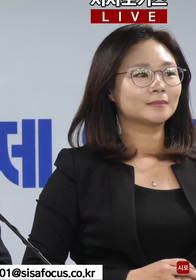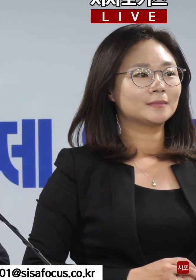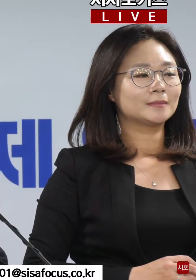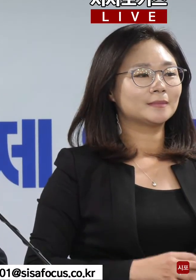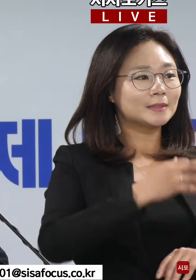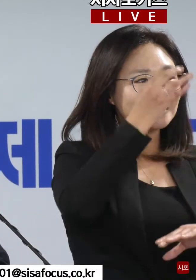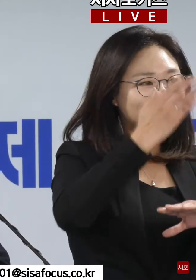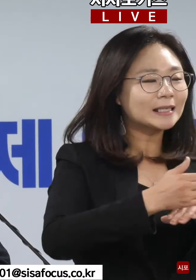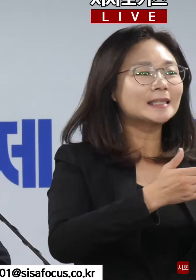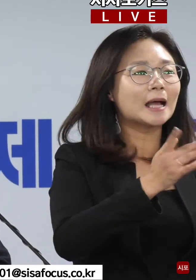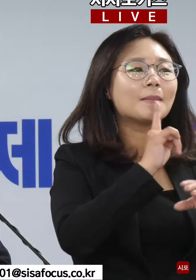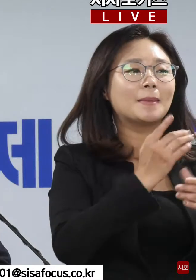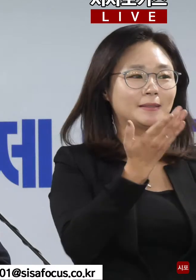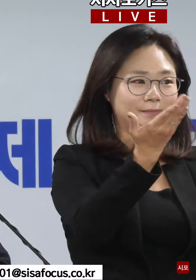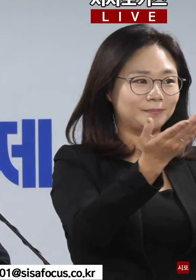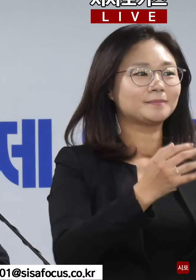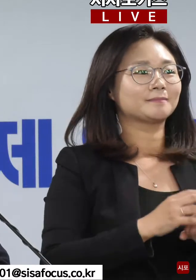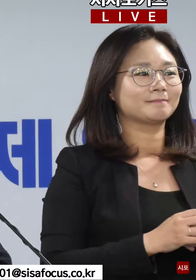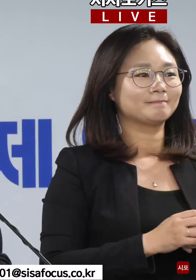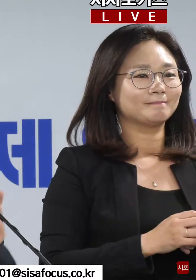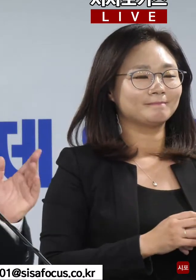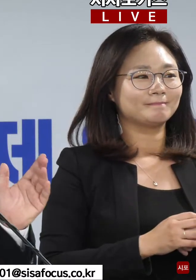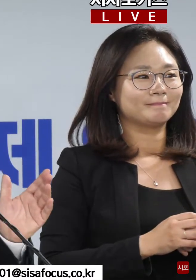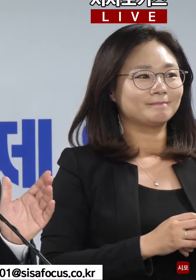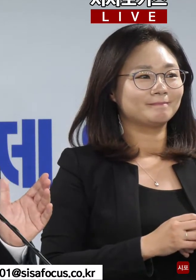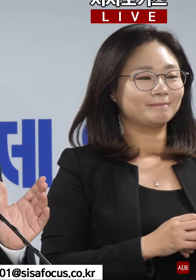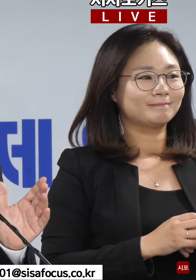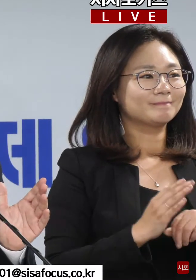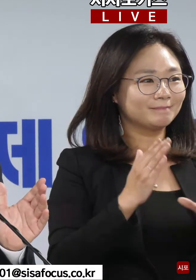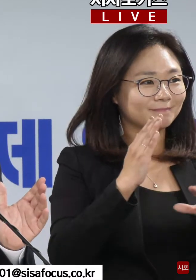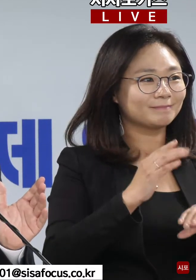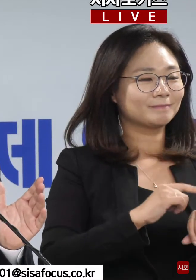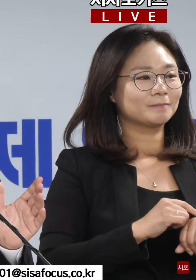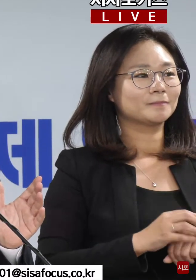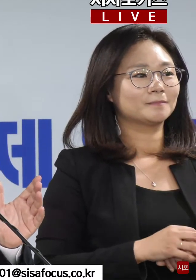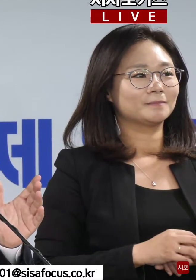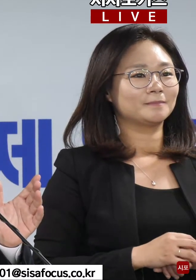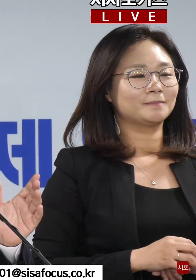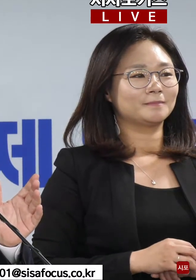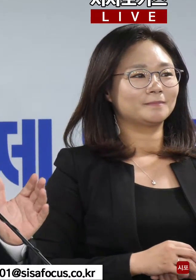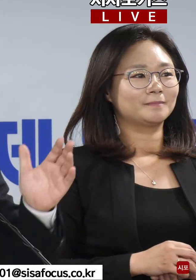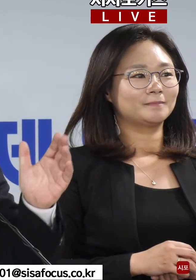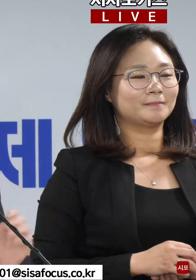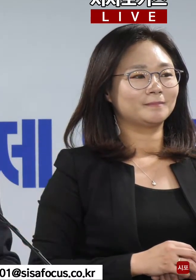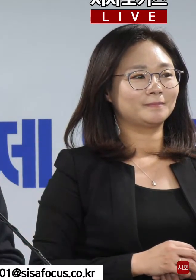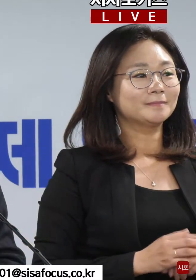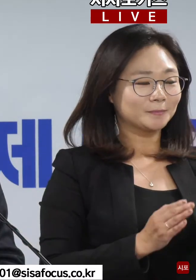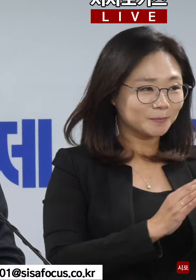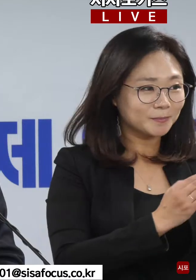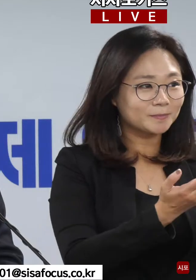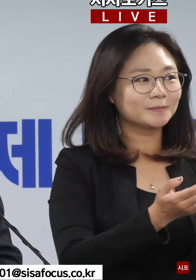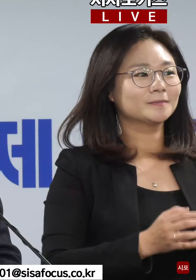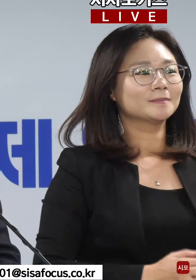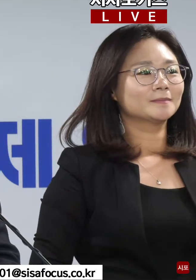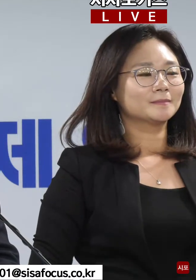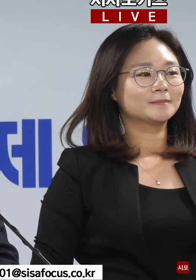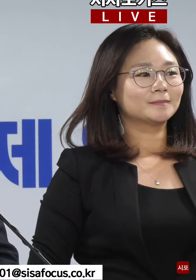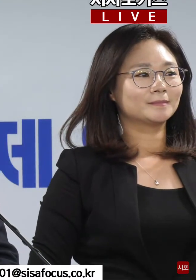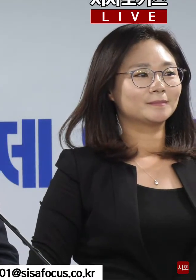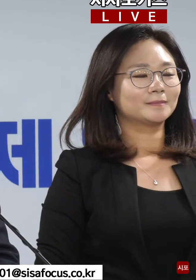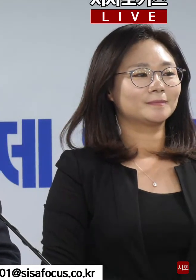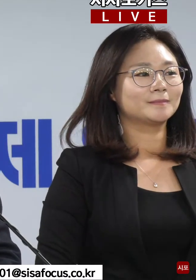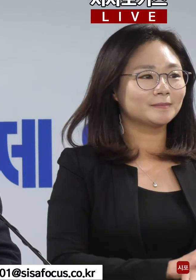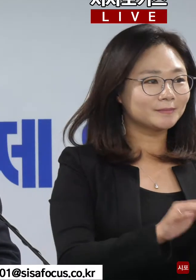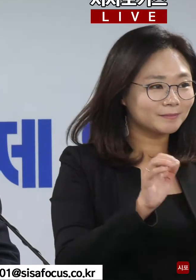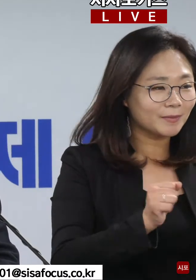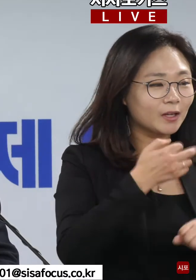다음번에 다시 또 현안 질문 기회를 갖겠습니다. 네, 그럽시다. 또 다른 게 있어가지고. 네. 감사합니다. 올라가십시오, 여러분. 안녕하세요.